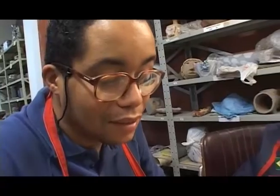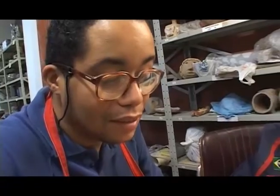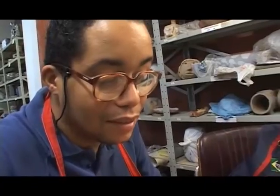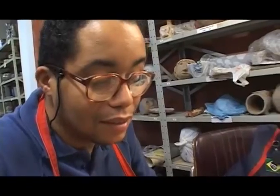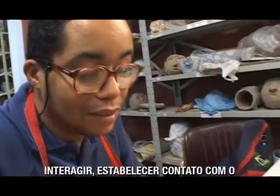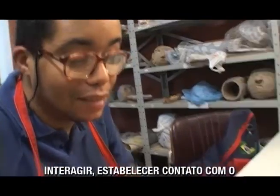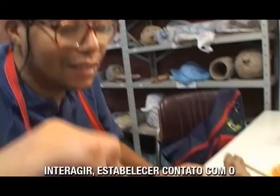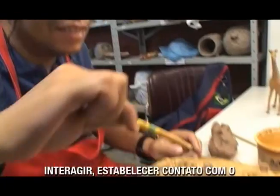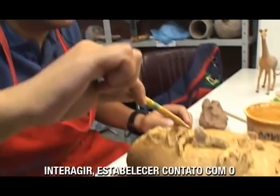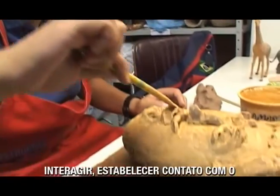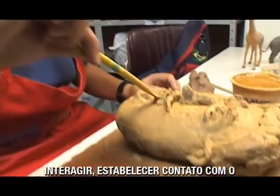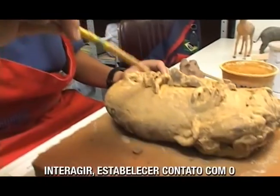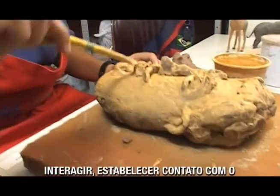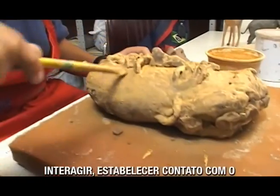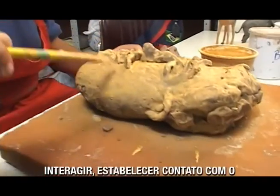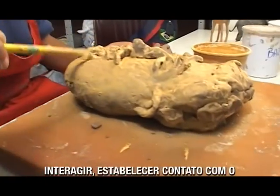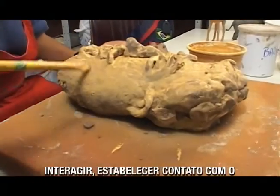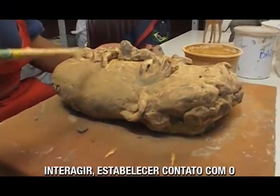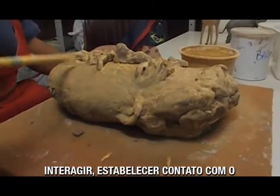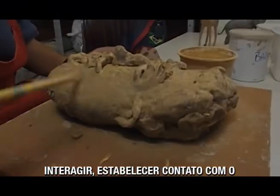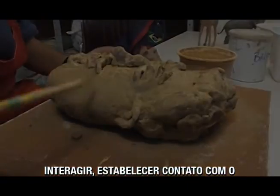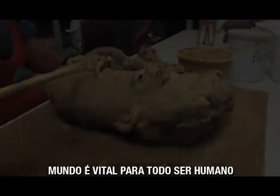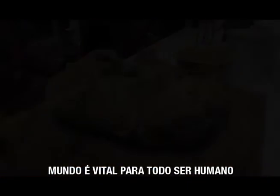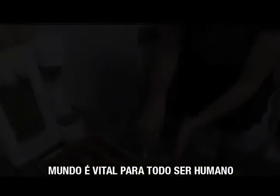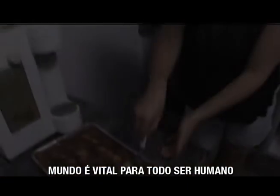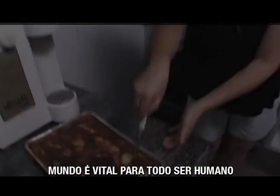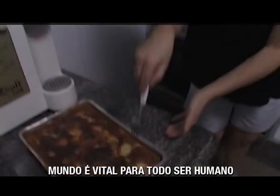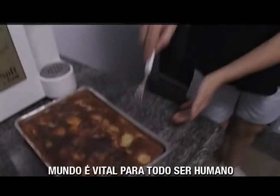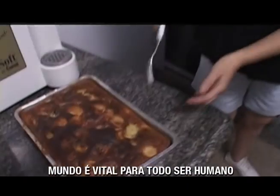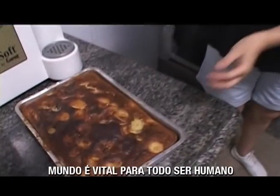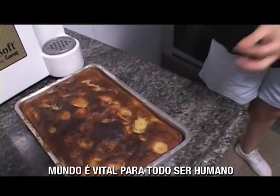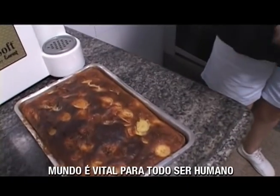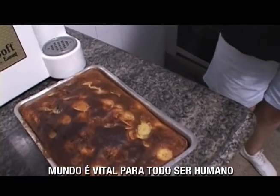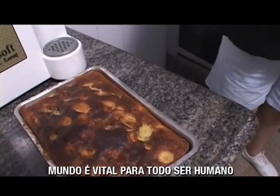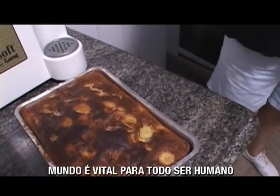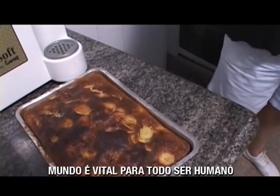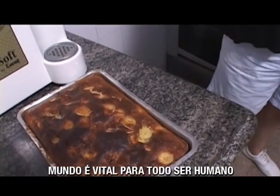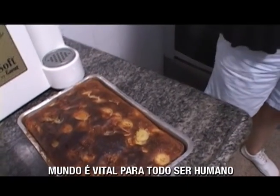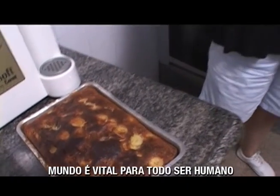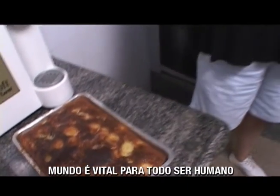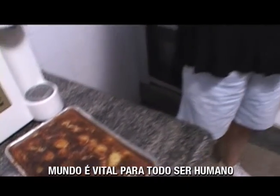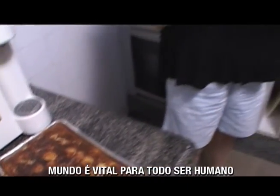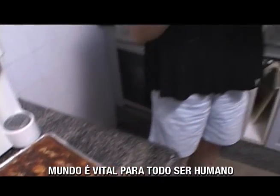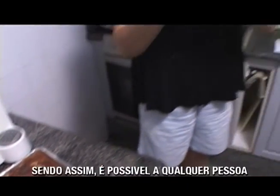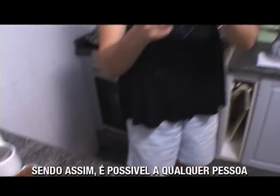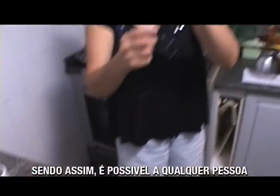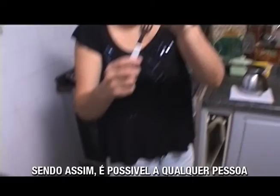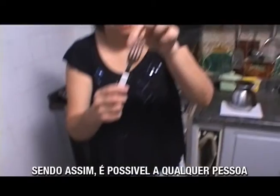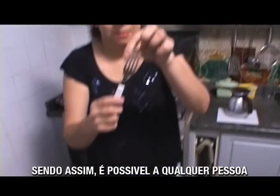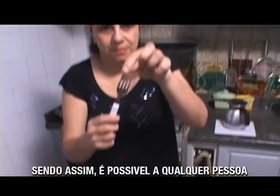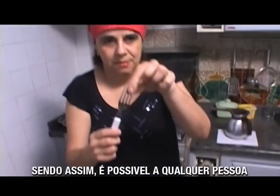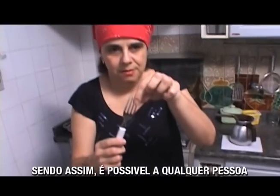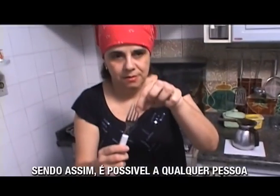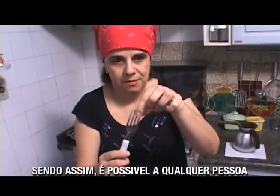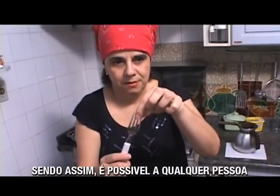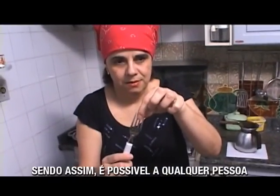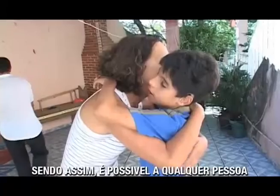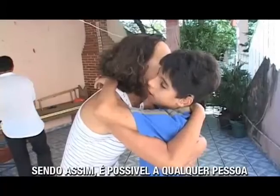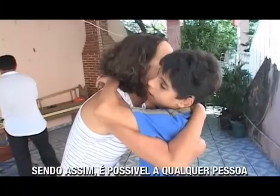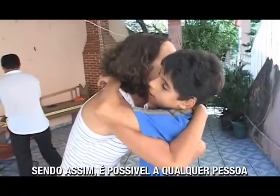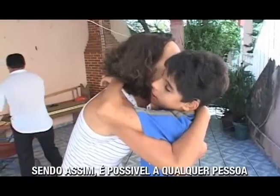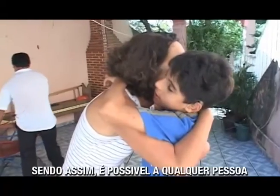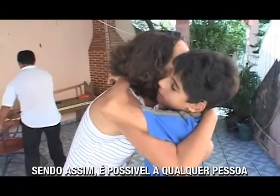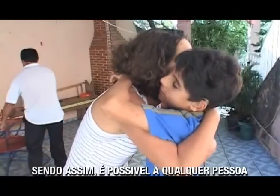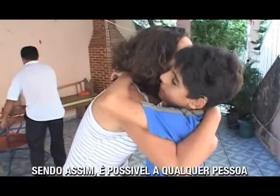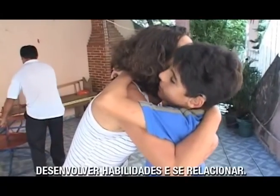necessidades. Interagir, estabelecer contato com o mundo, é vital para todo o ser humano. Sendo assim, é